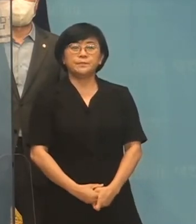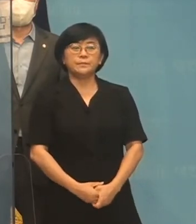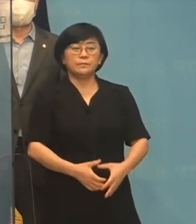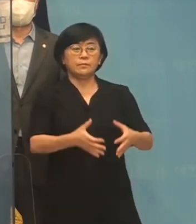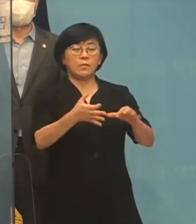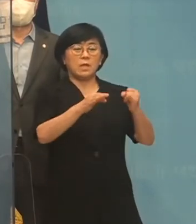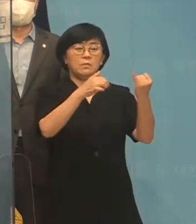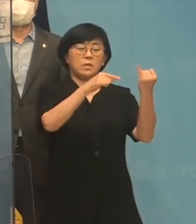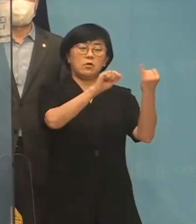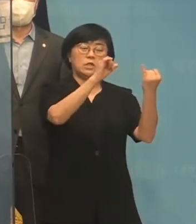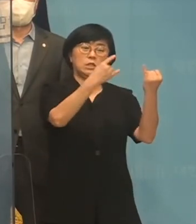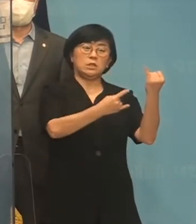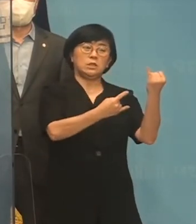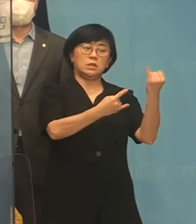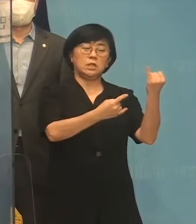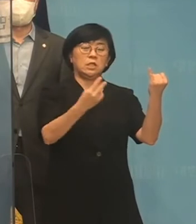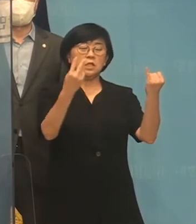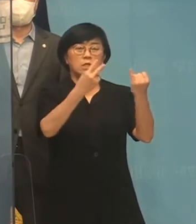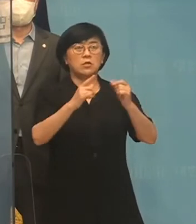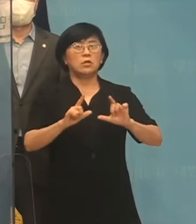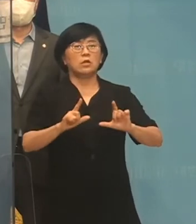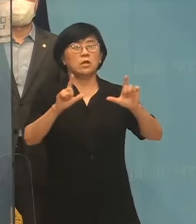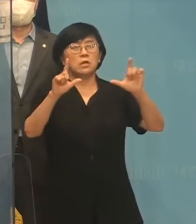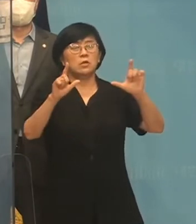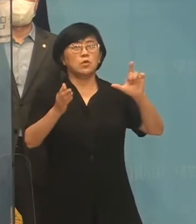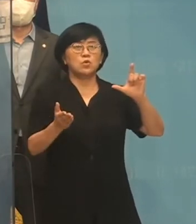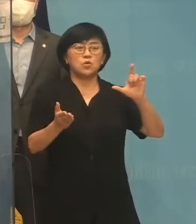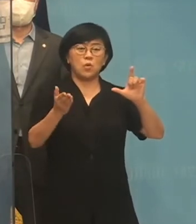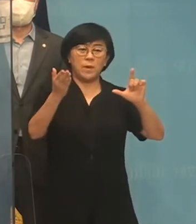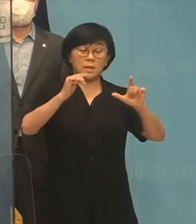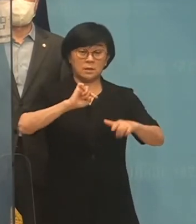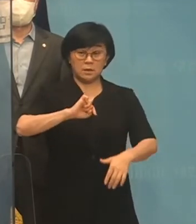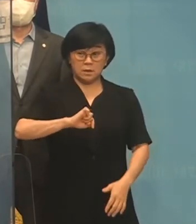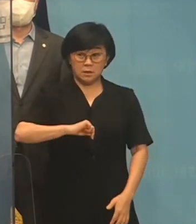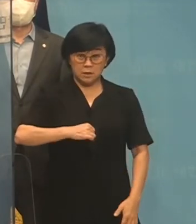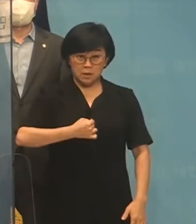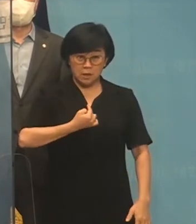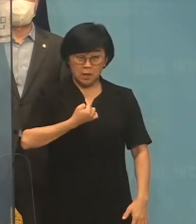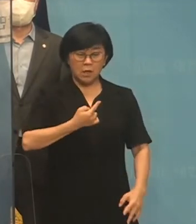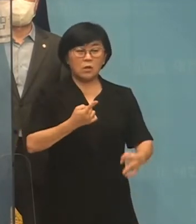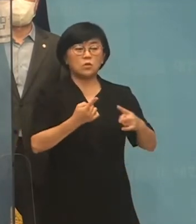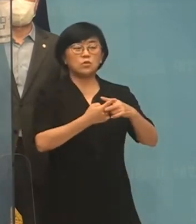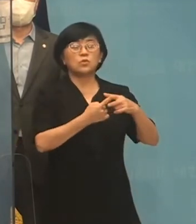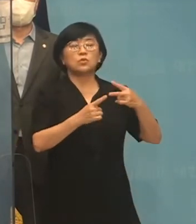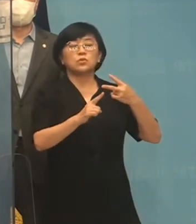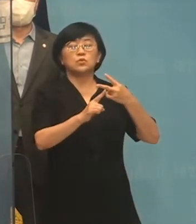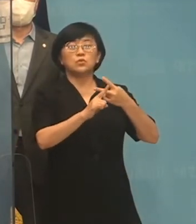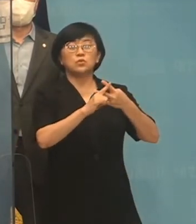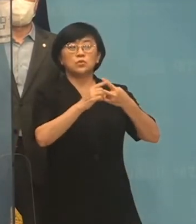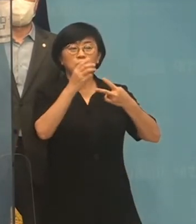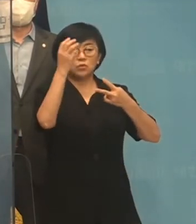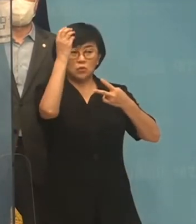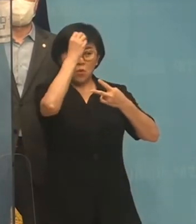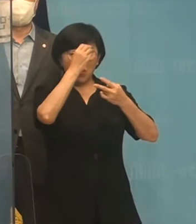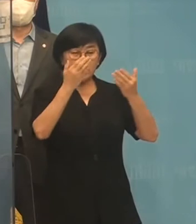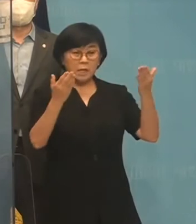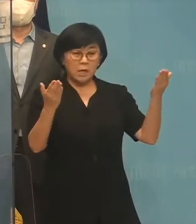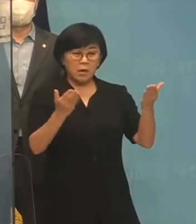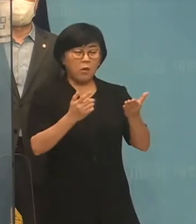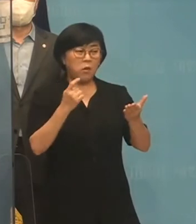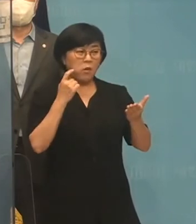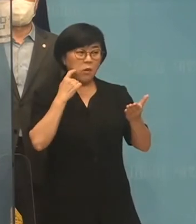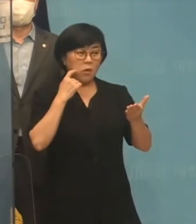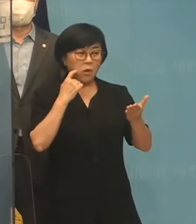김건희 씨는 2000년대 초반에 자신의 초중고 근무 흡입